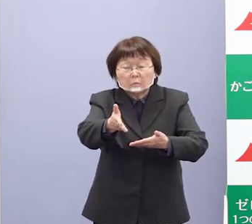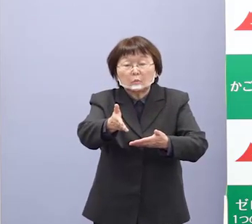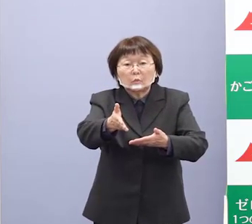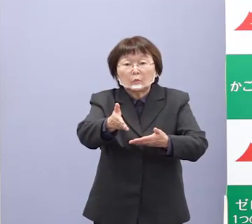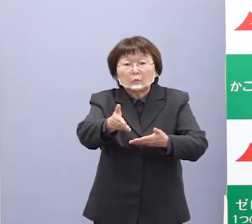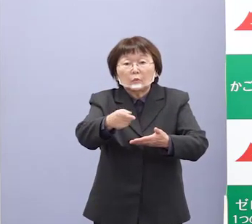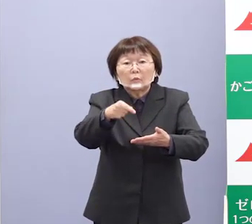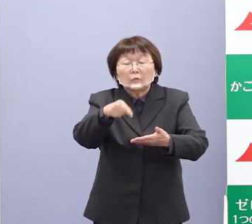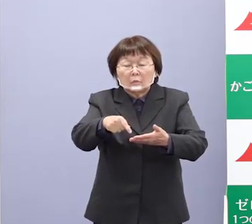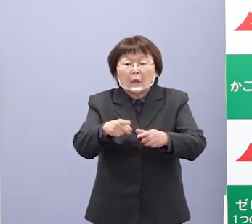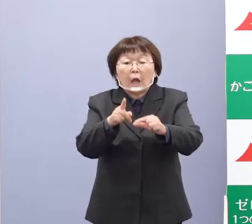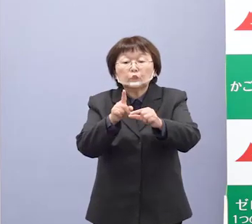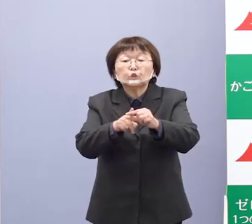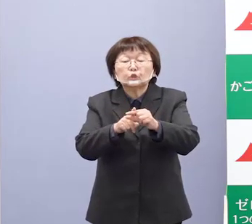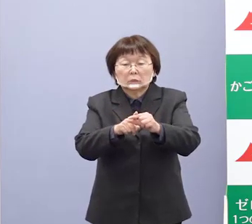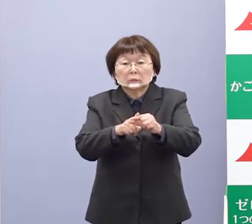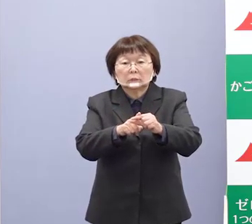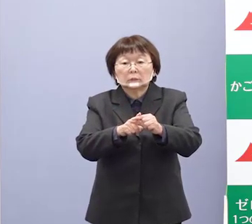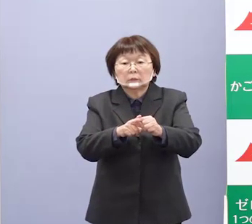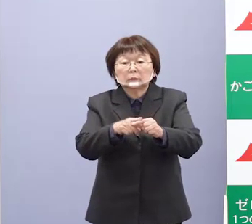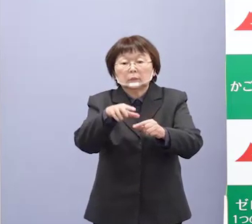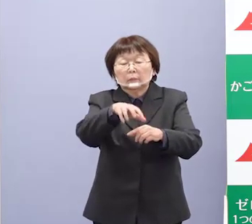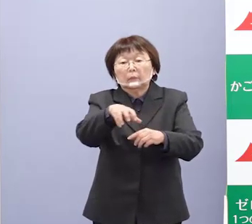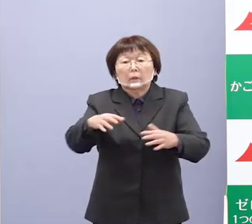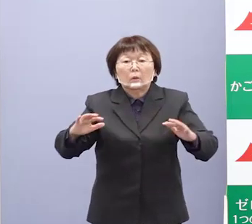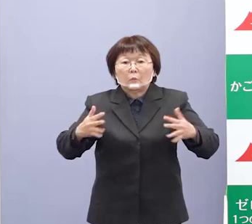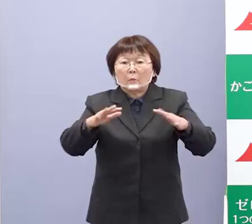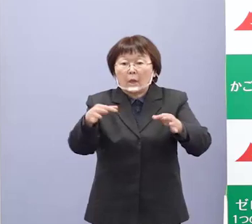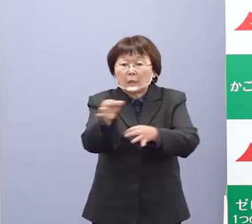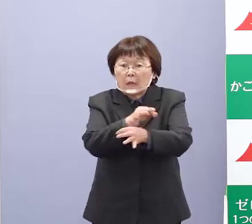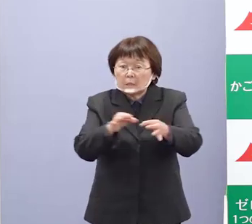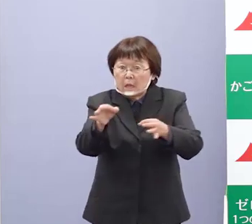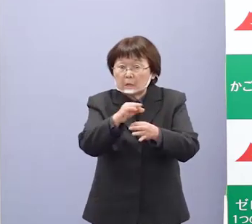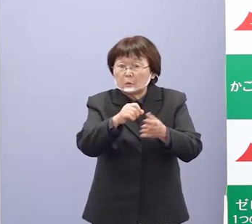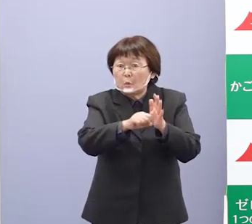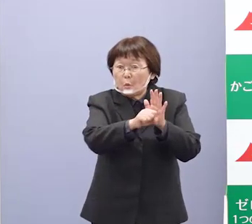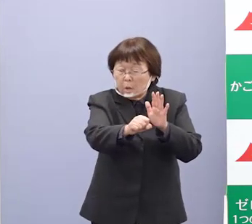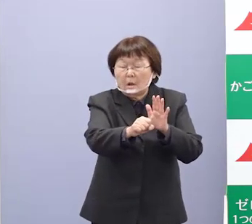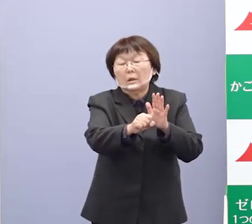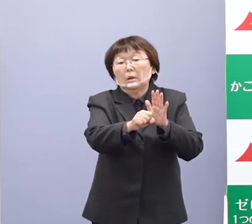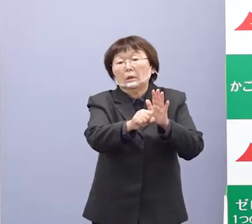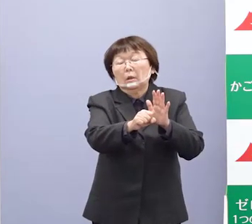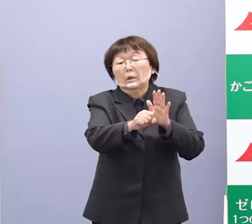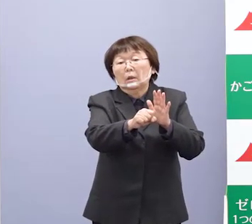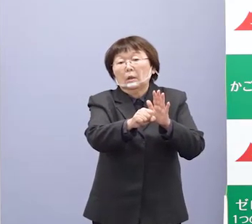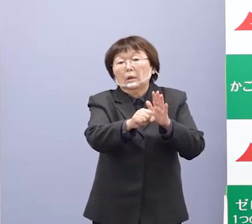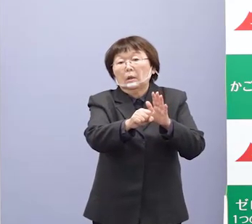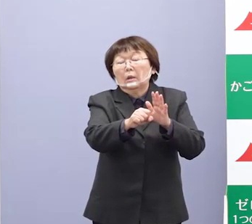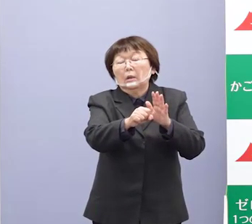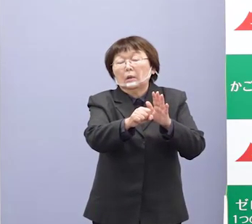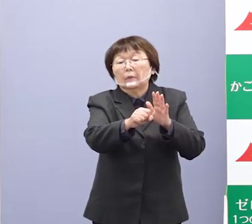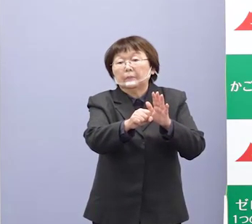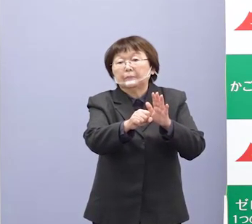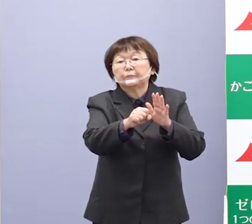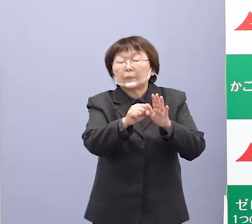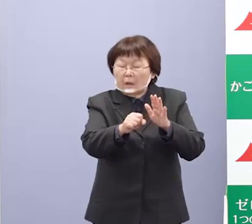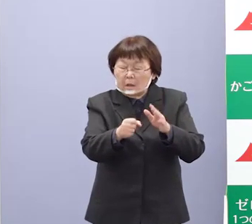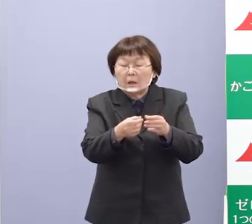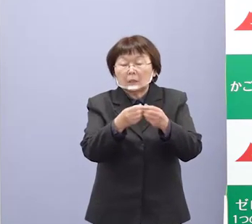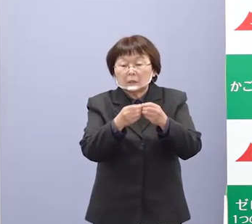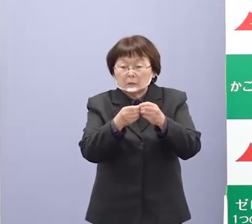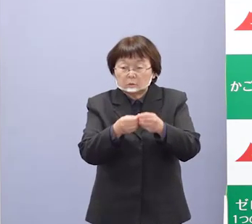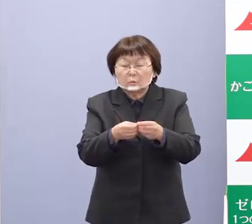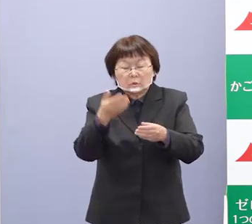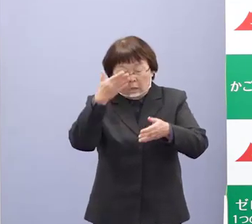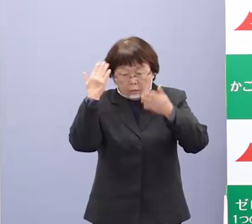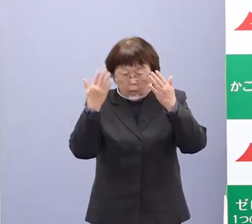は、中心市街地の活性化、そして人流、そして経済効果を作っていくということでありますので、まあ、そういった効果について丁寧に説明をしてま